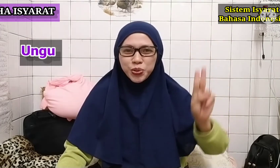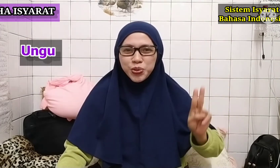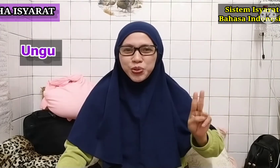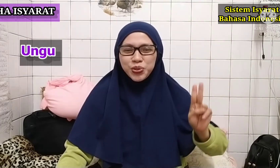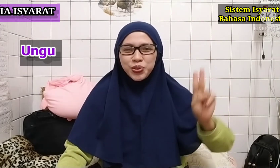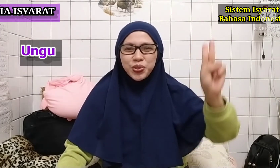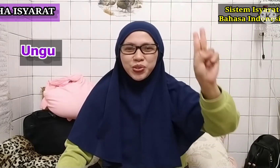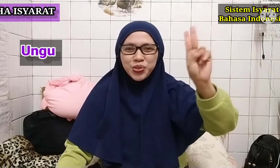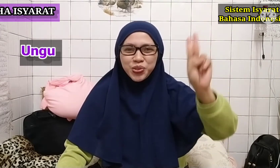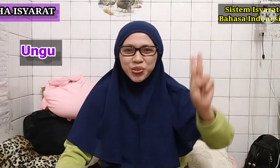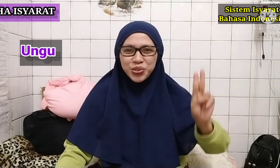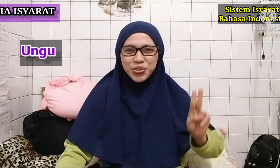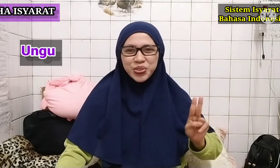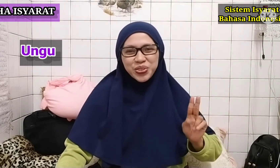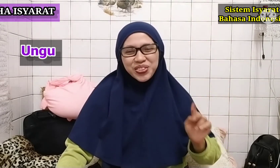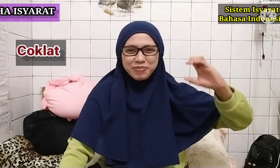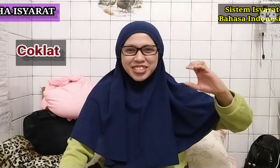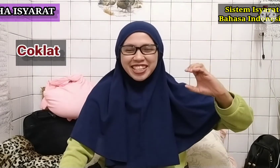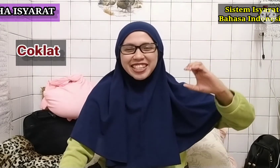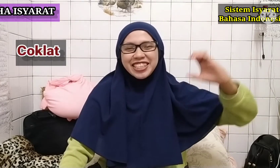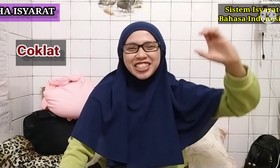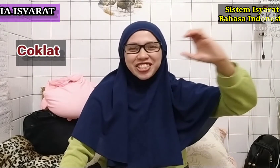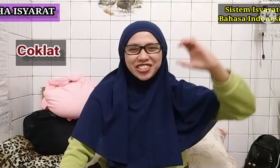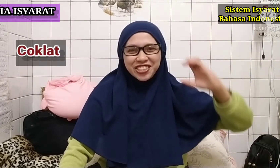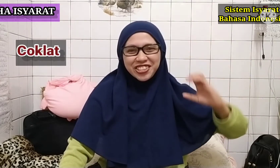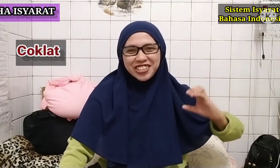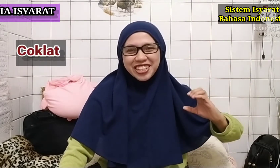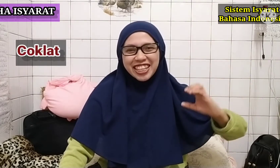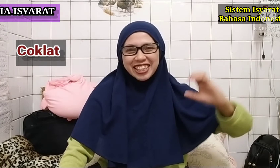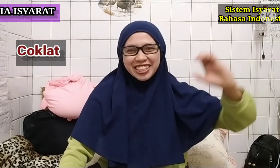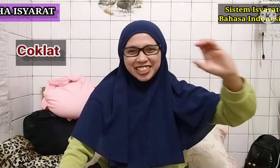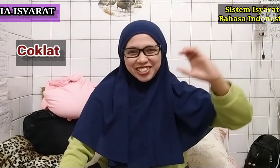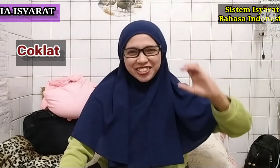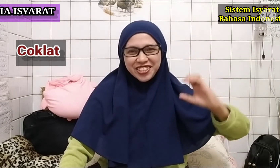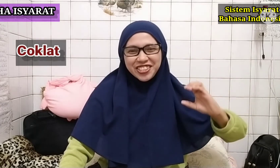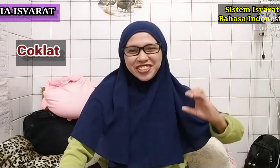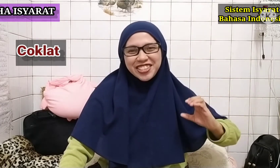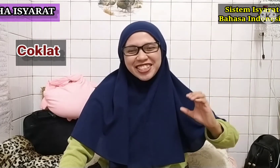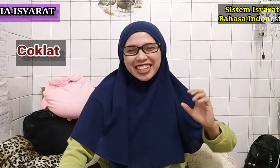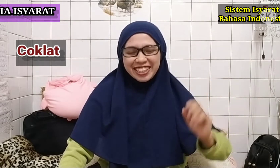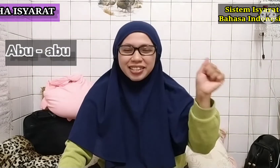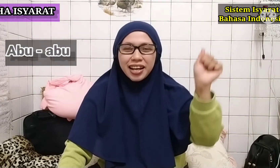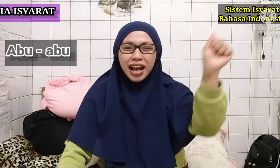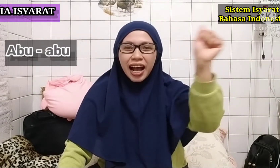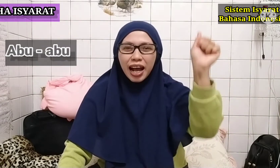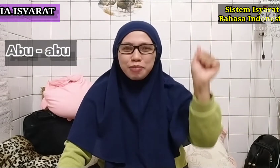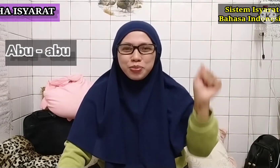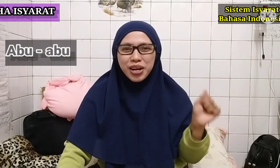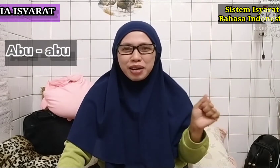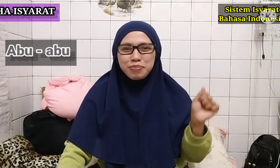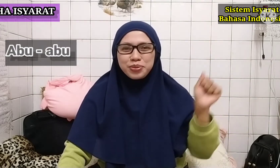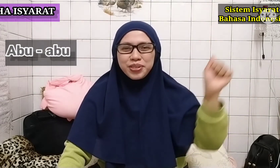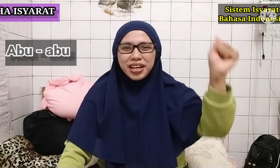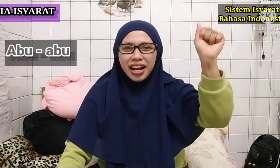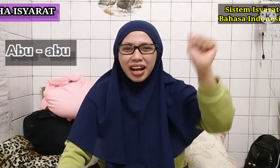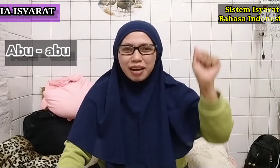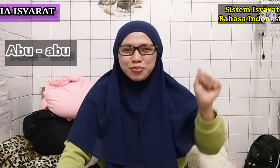Ungu. Ungu. C. Coklat. Coklat. Abu-abu.